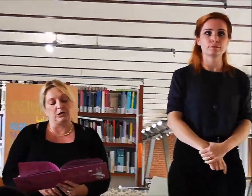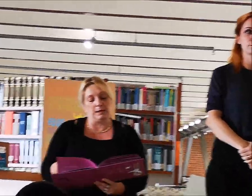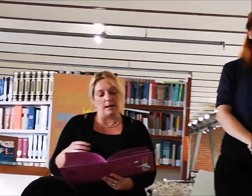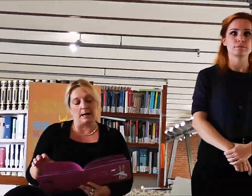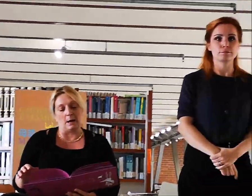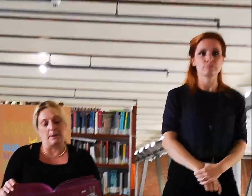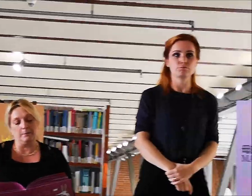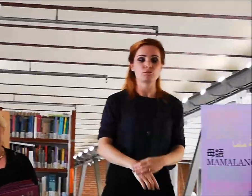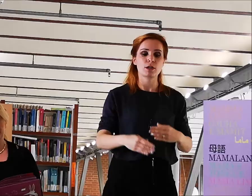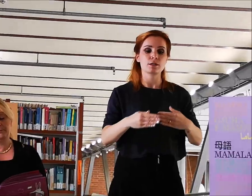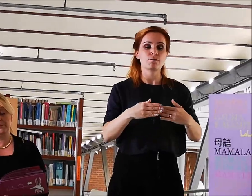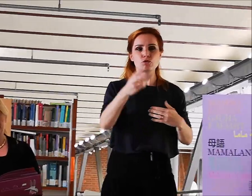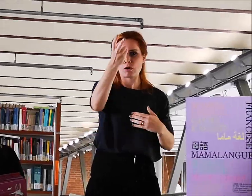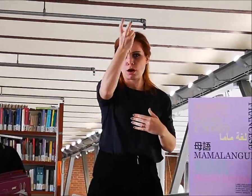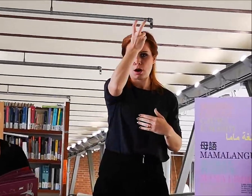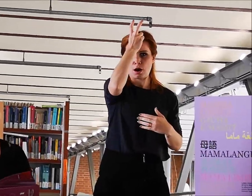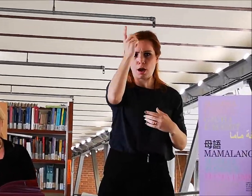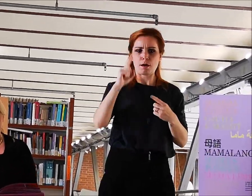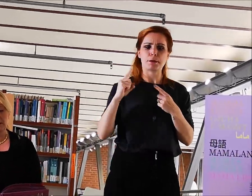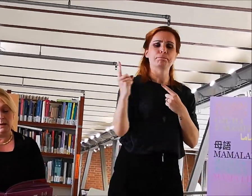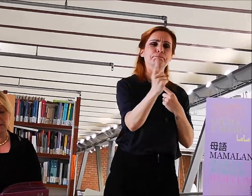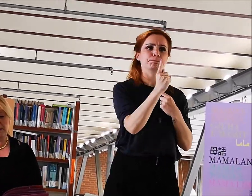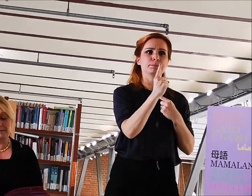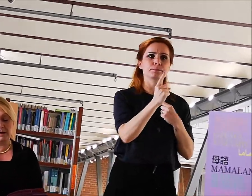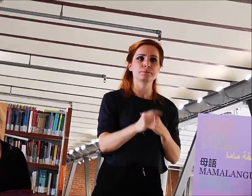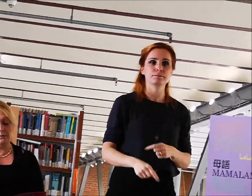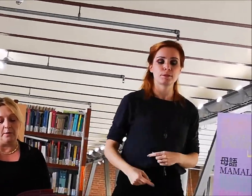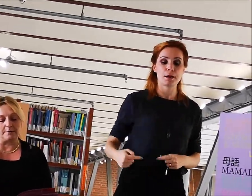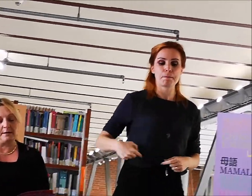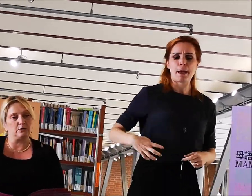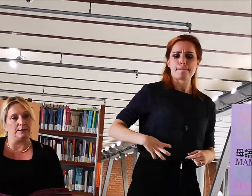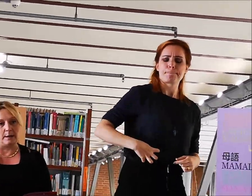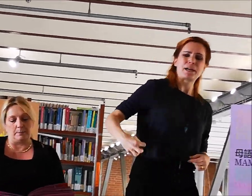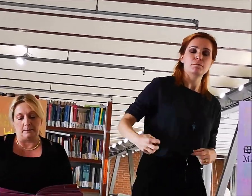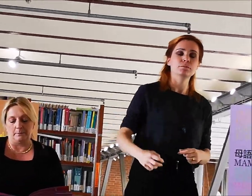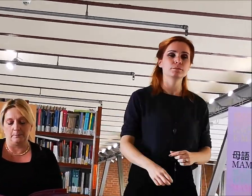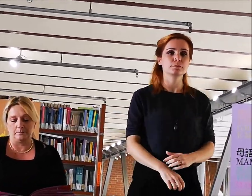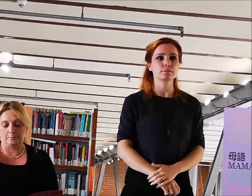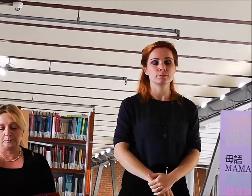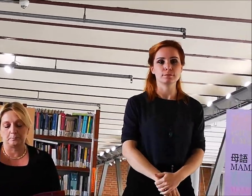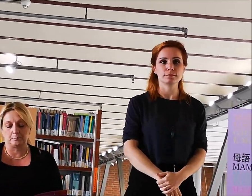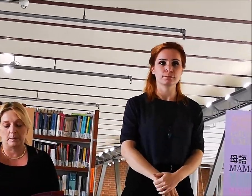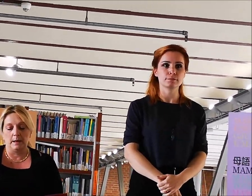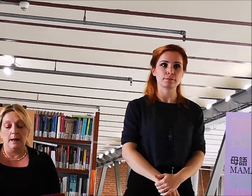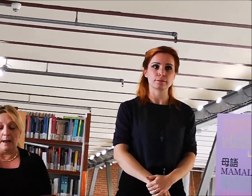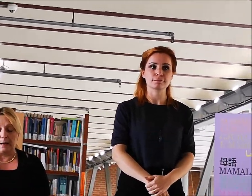Si avvicina alla capra e pizzica con forza la sua trippa.